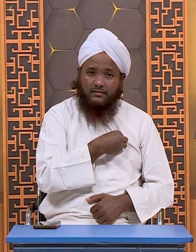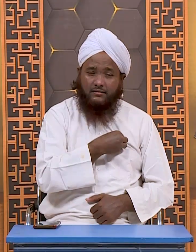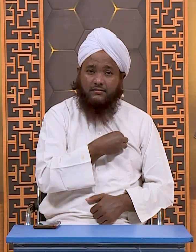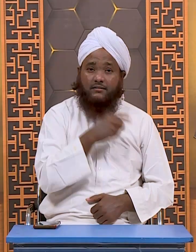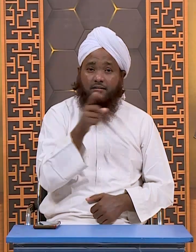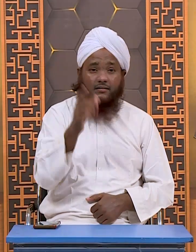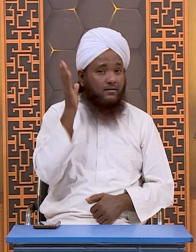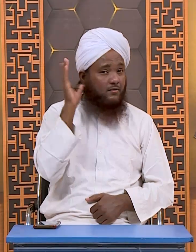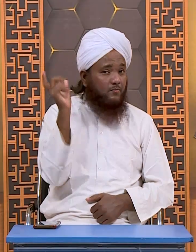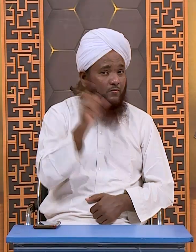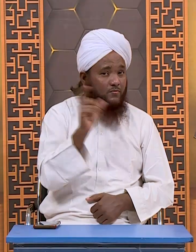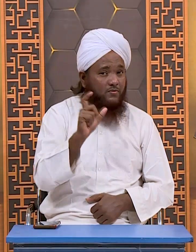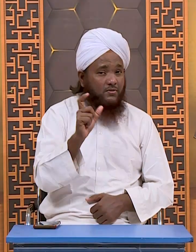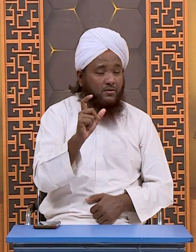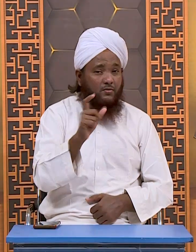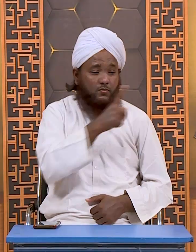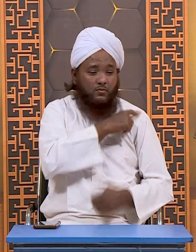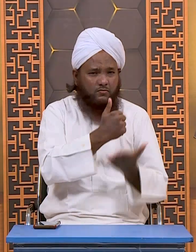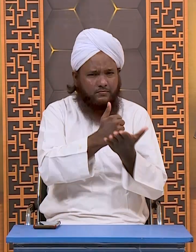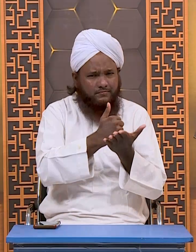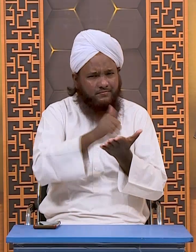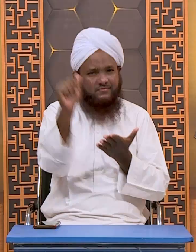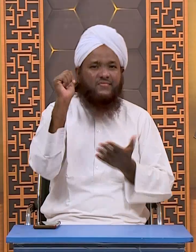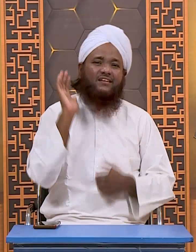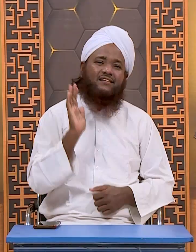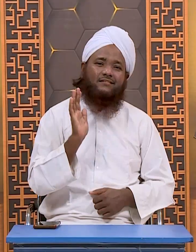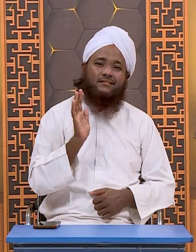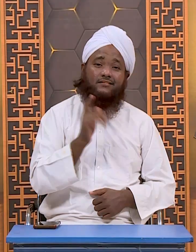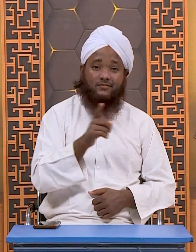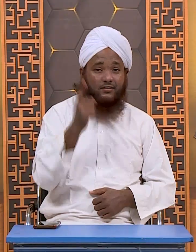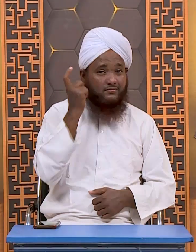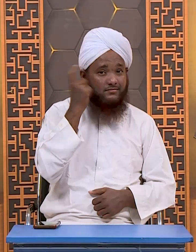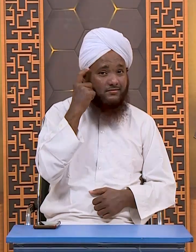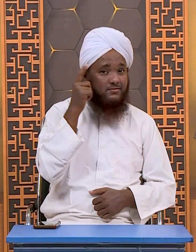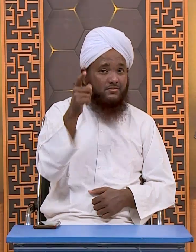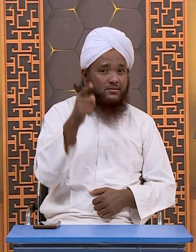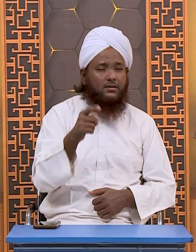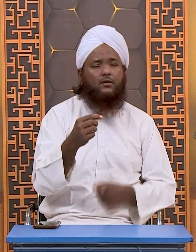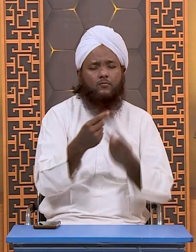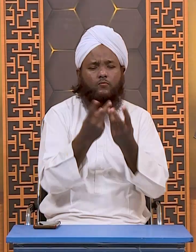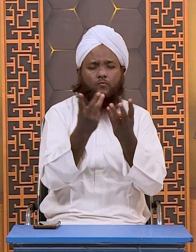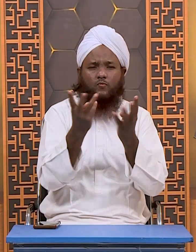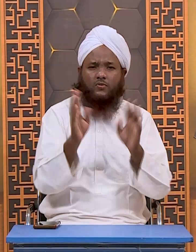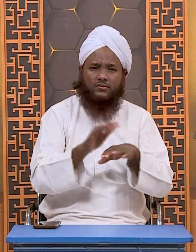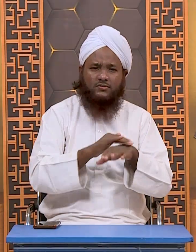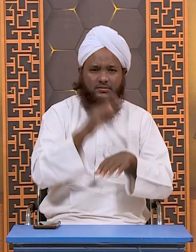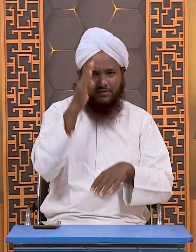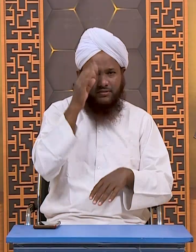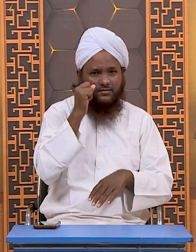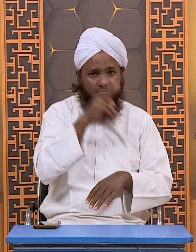کے گناہوں کو مٹا دیتا ہے. یہ شان ہے، اس کو بھی یاد رکھیں. بہت سی چیزیں پیارے پیارے اسلامی بھائیوں ہماری وہ ہیں